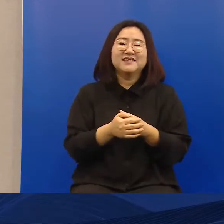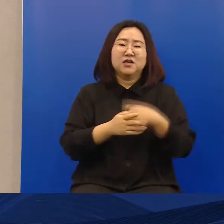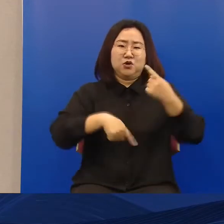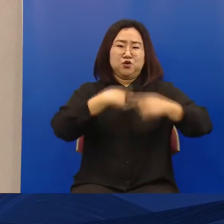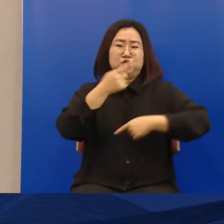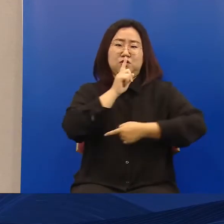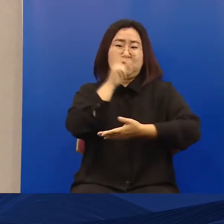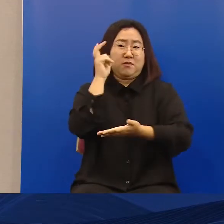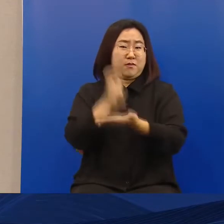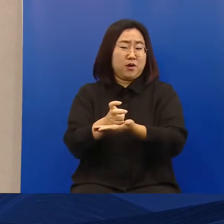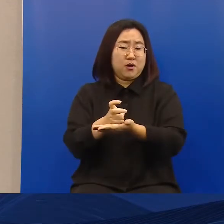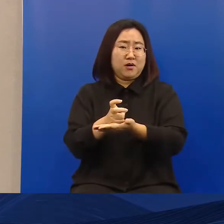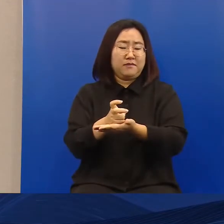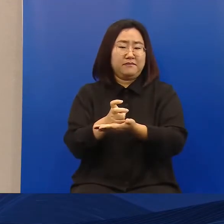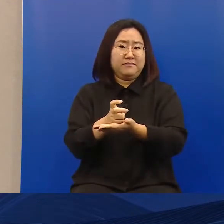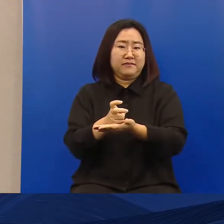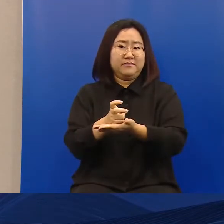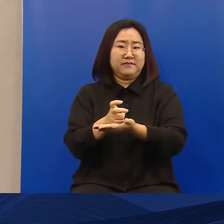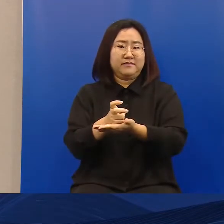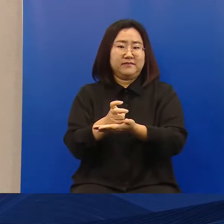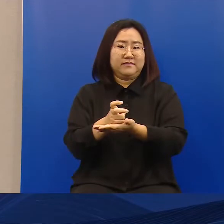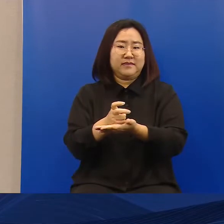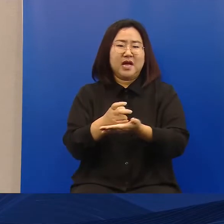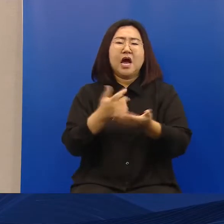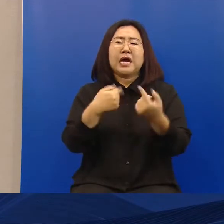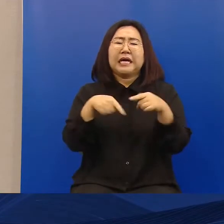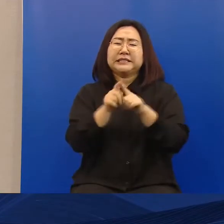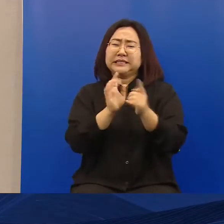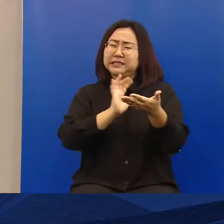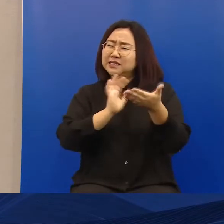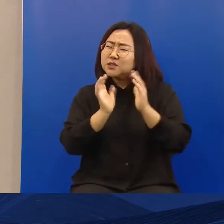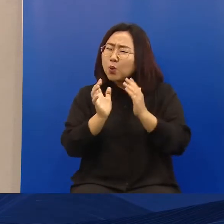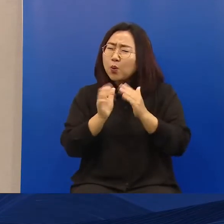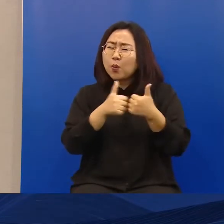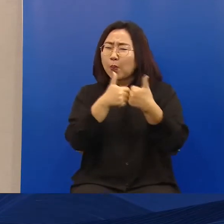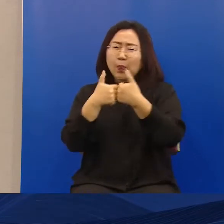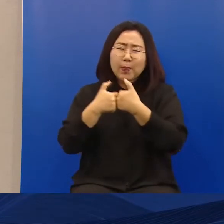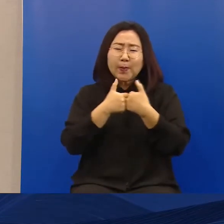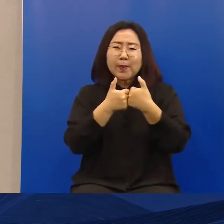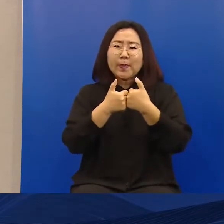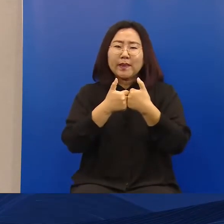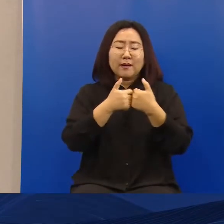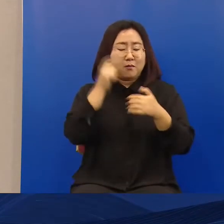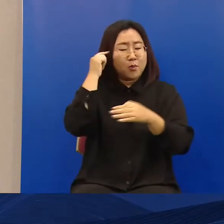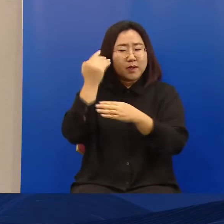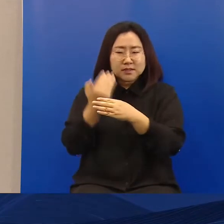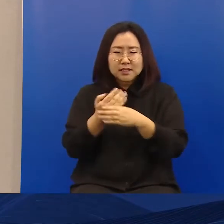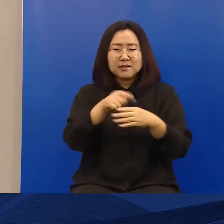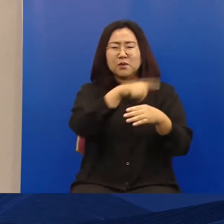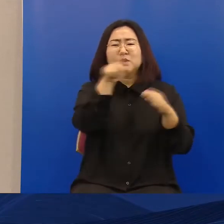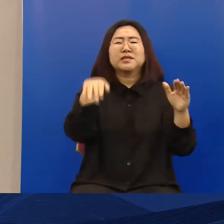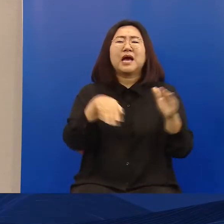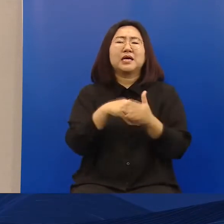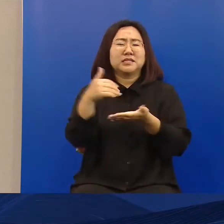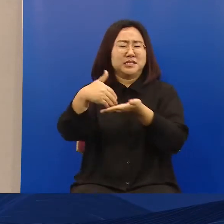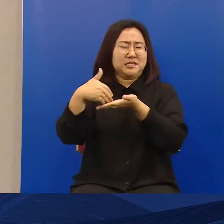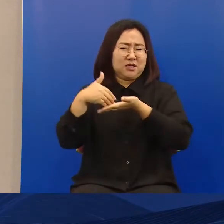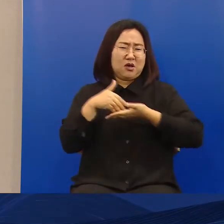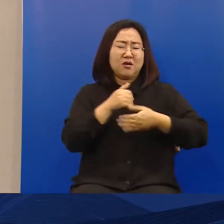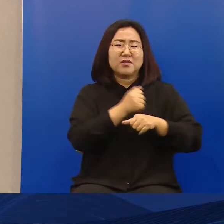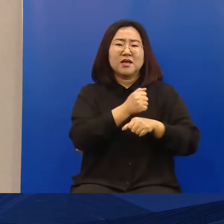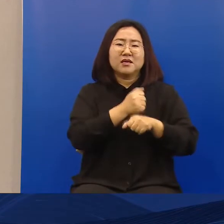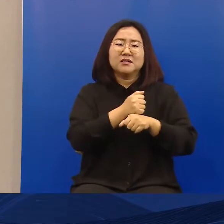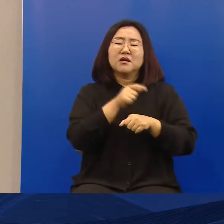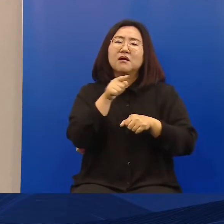수화 언어법을 한번 우리가 의논들을 해가지고 우리 박사님도 그렇고 다 같이 의견을 좀